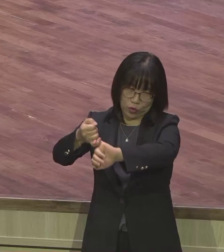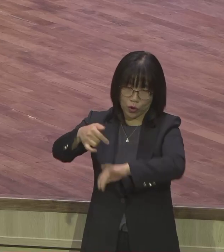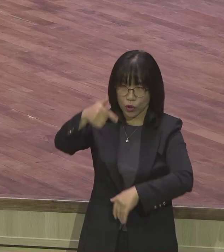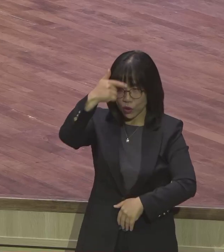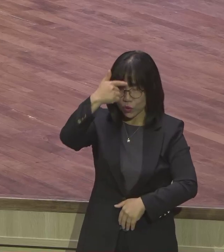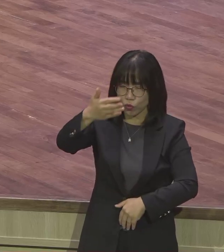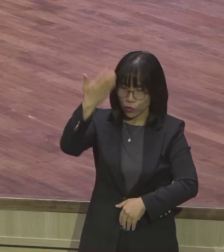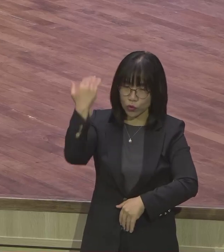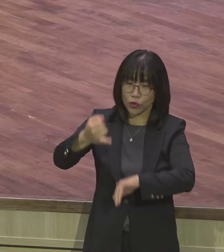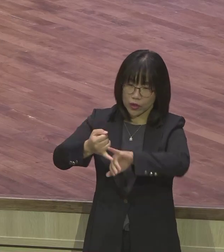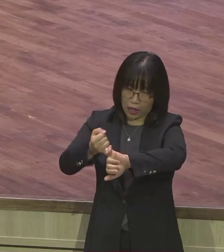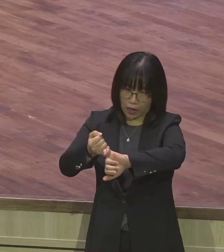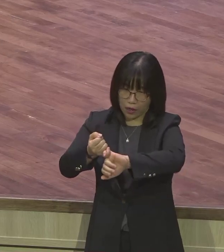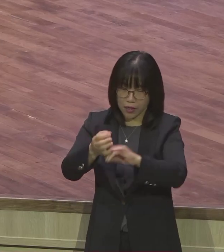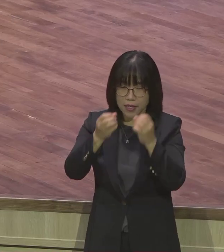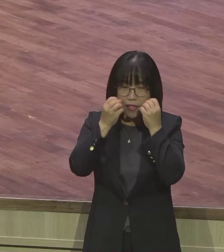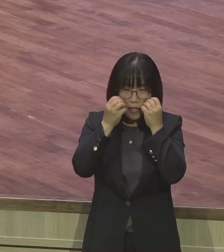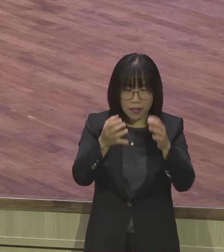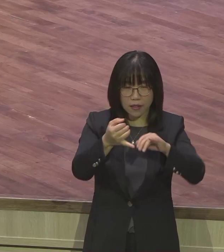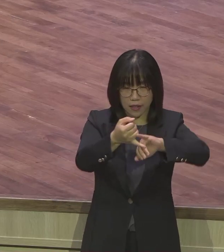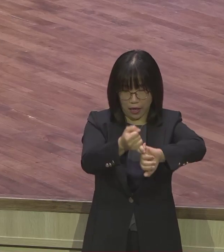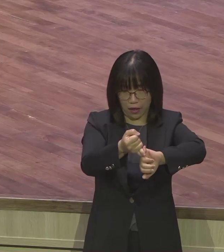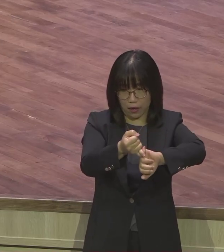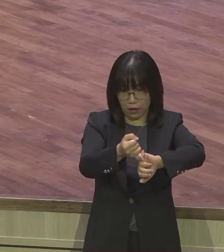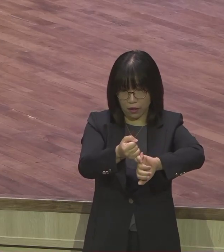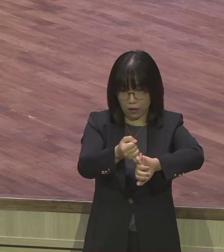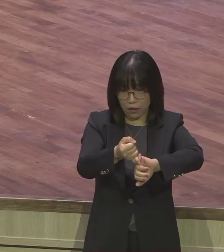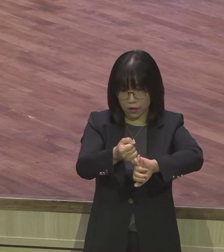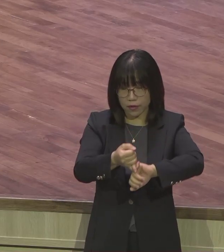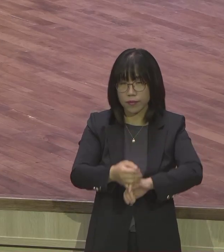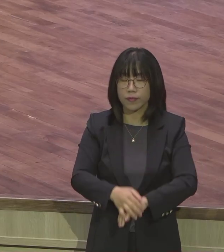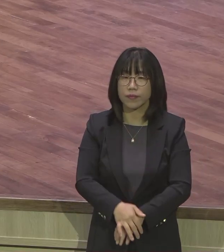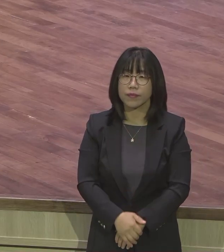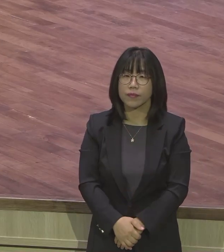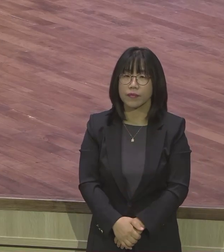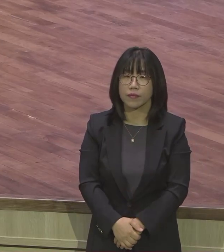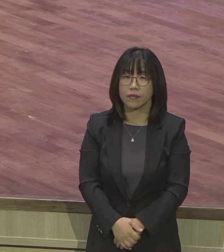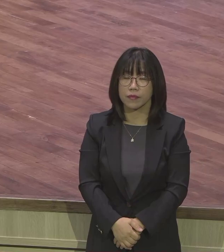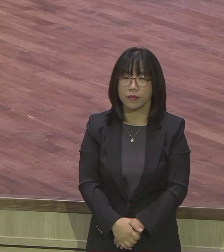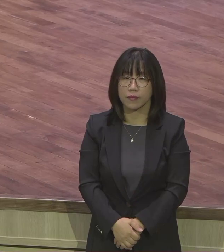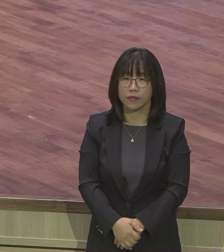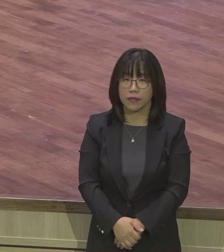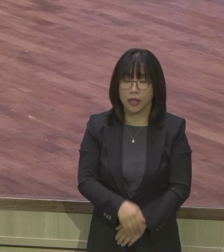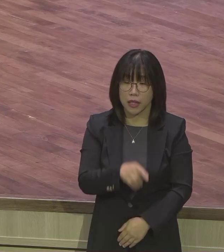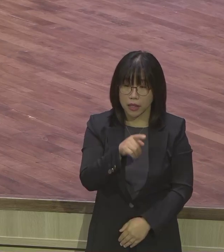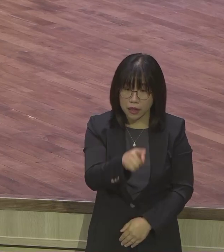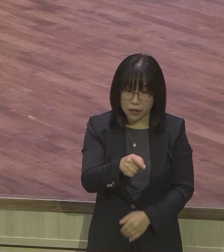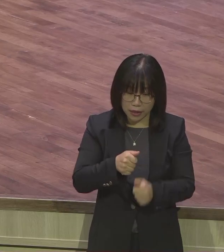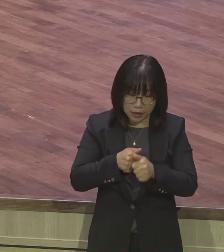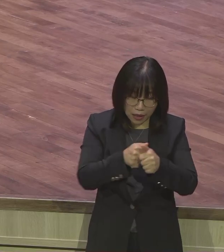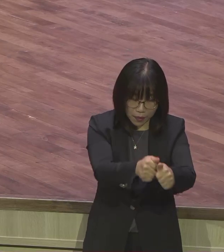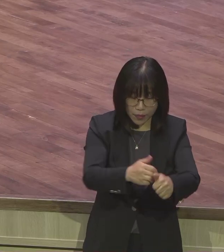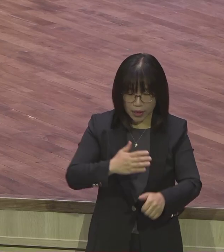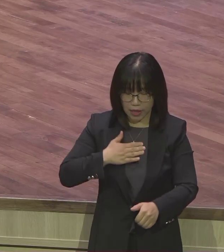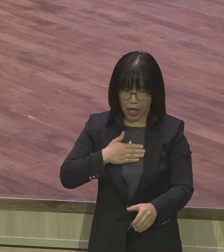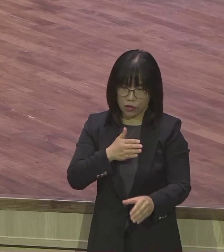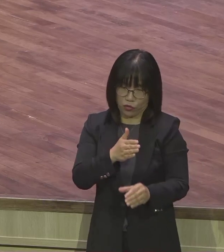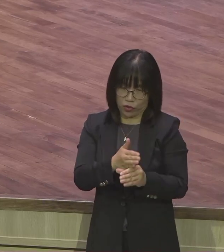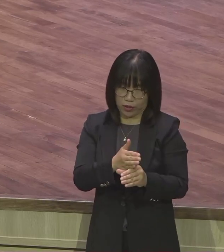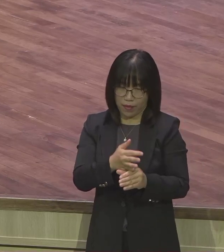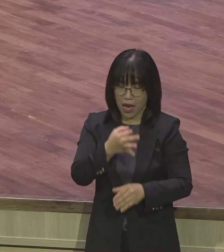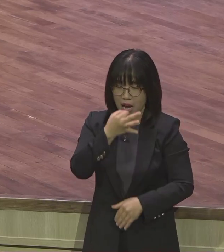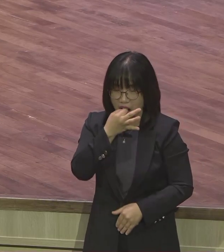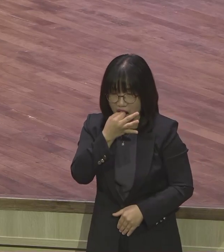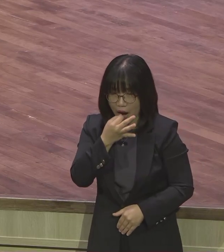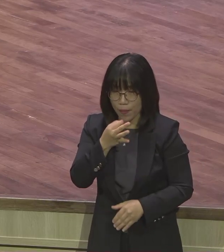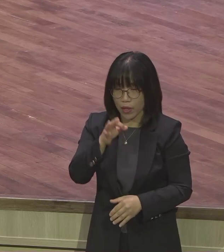새로운 약속. 아멘. 말씀에 근거했어. 이렇게 되면 뭐예요? 나 중심, 물질 중심,